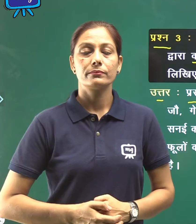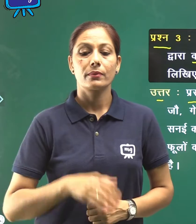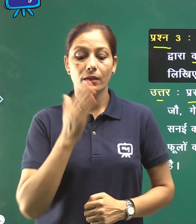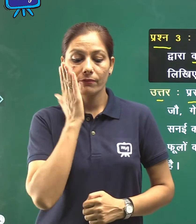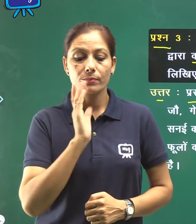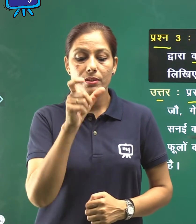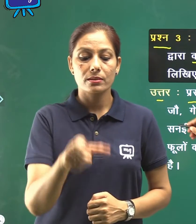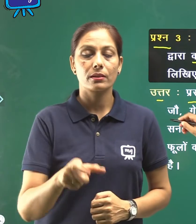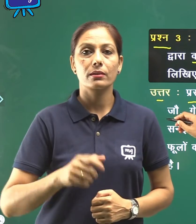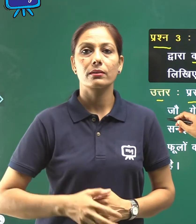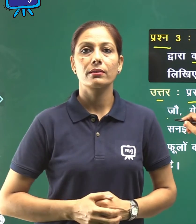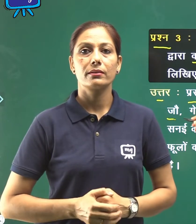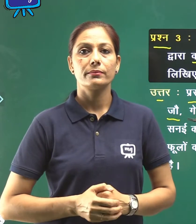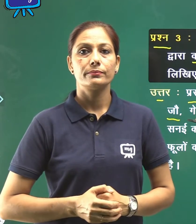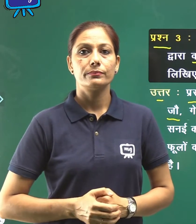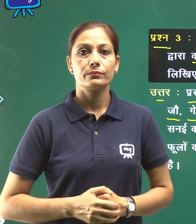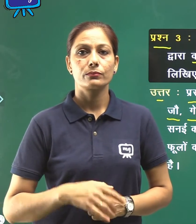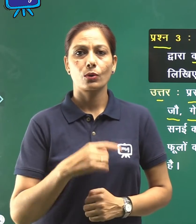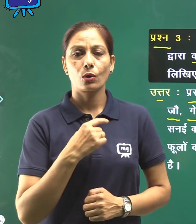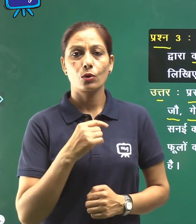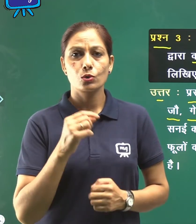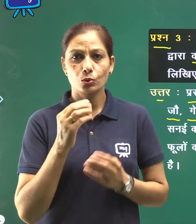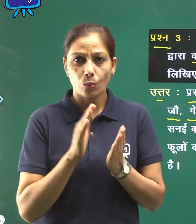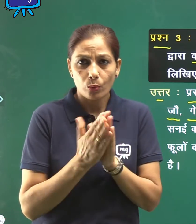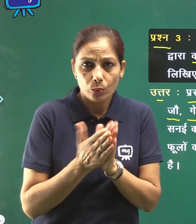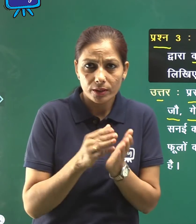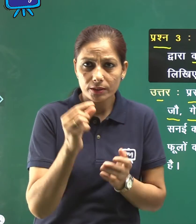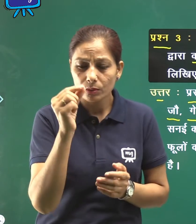कवि ने जो गेहूं की बालियों,